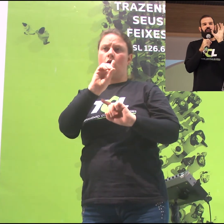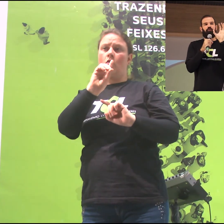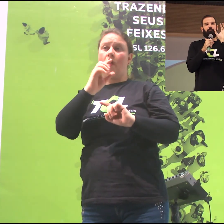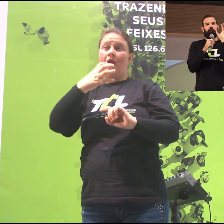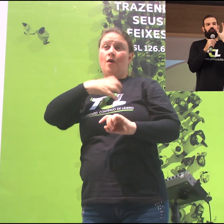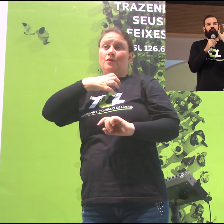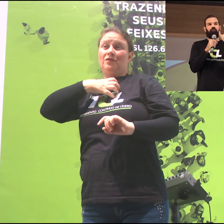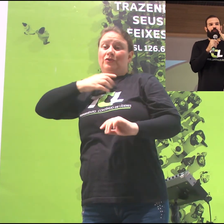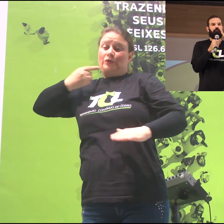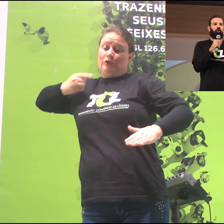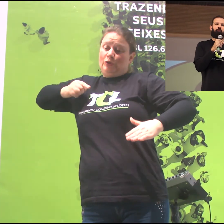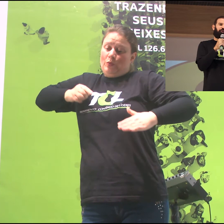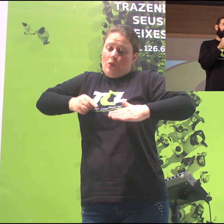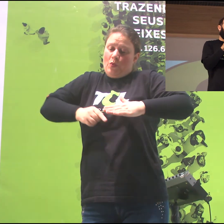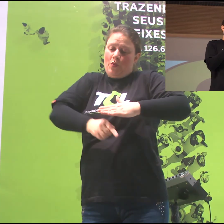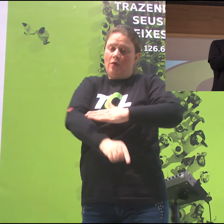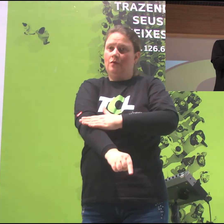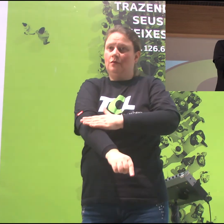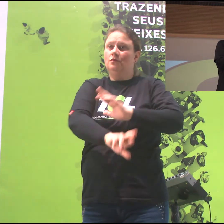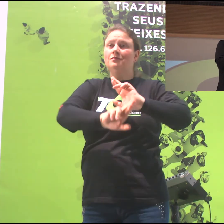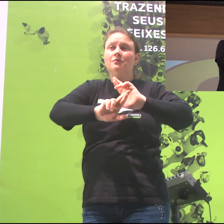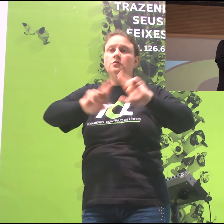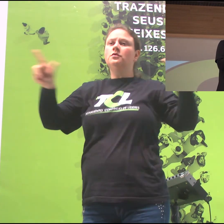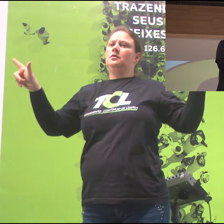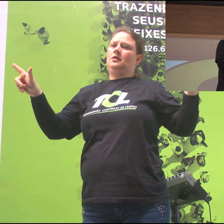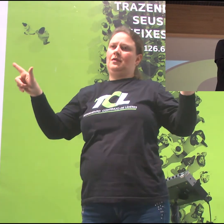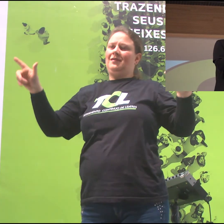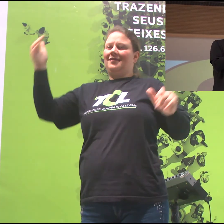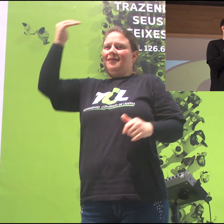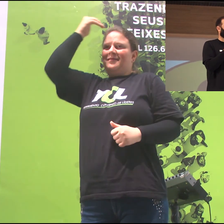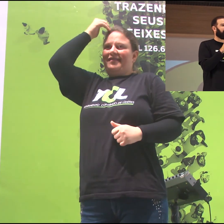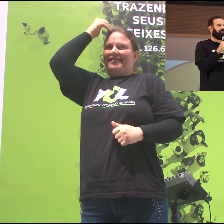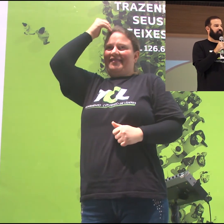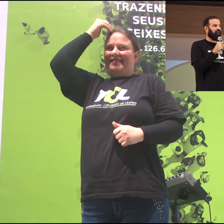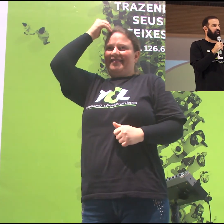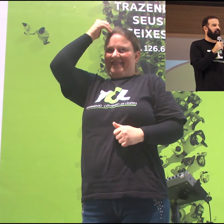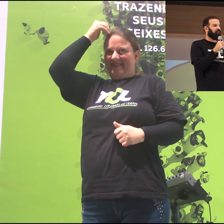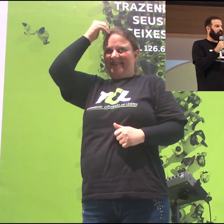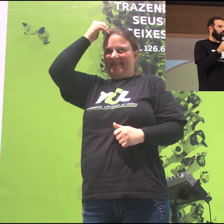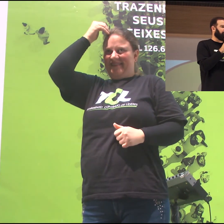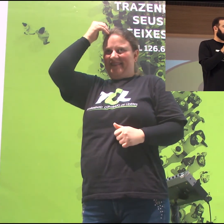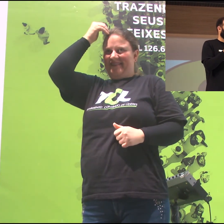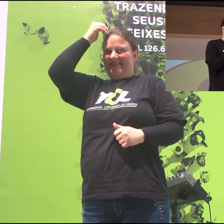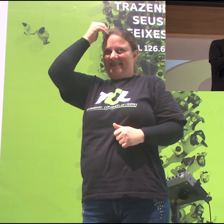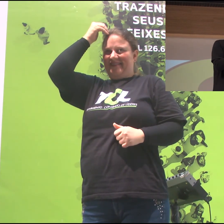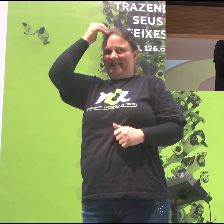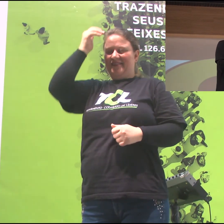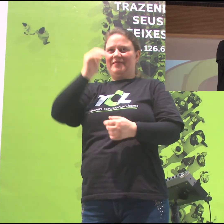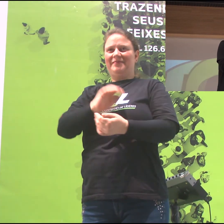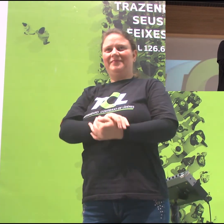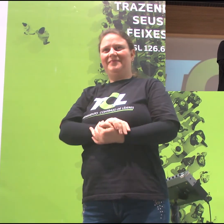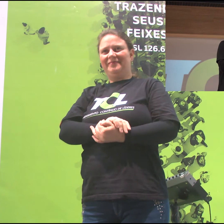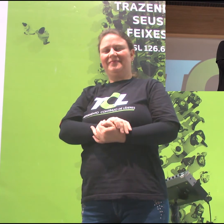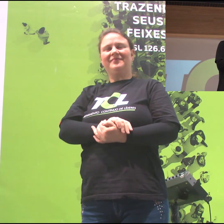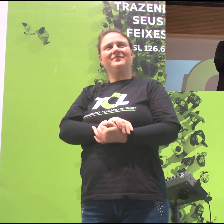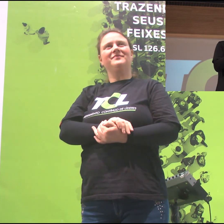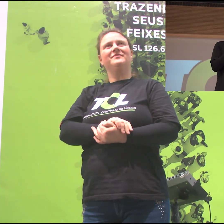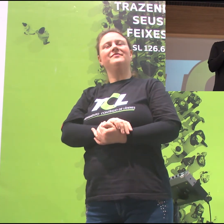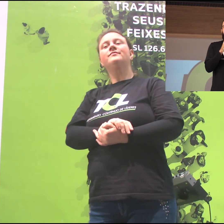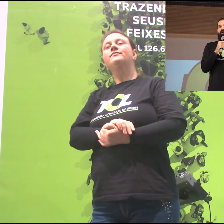um sentido profundo, ou profético, ou espiritual, entenda como você quiser, na tua vida e na minha vida.